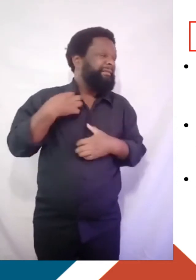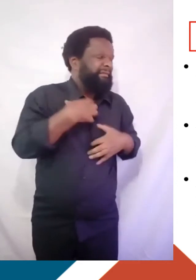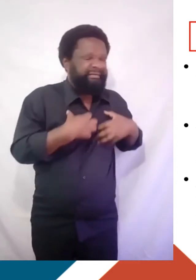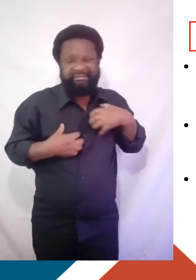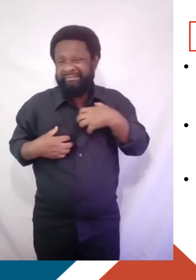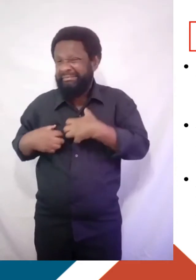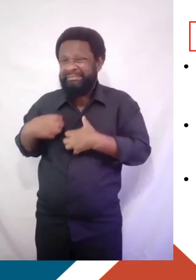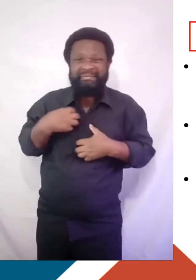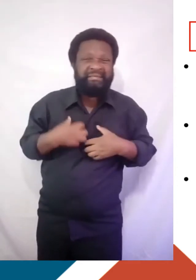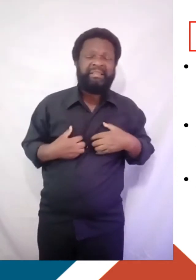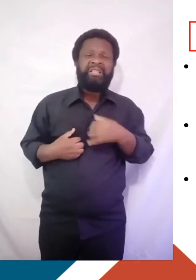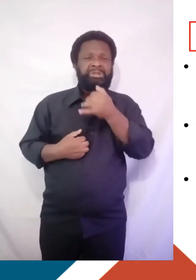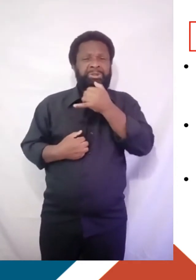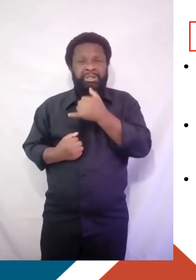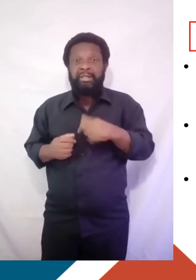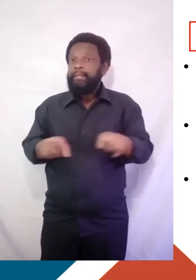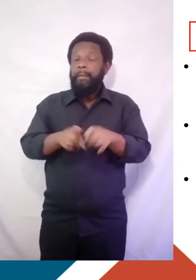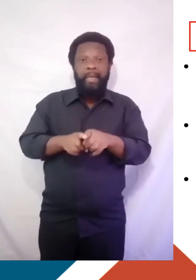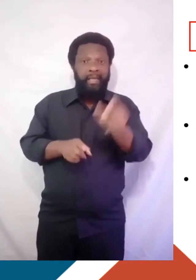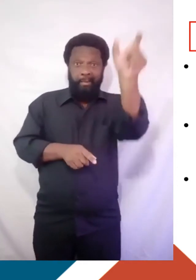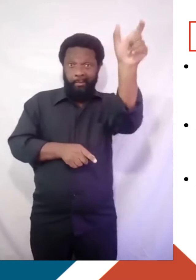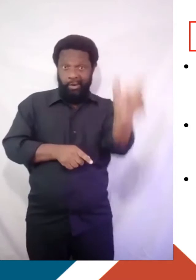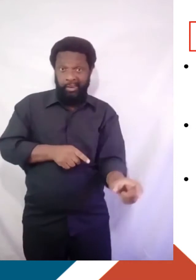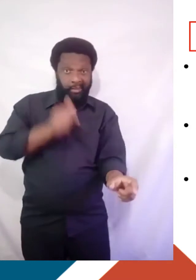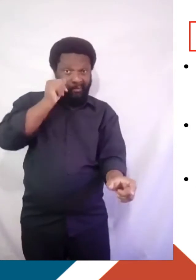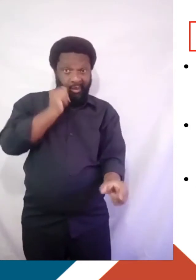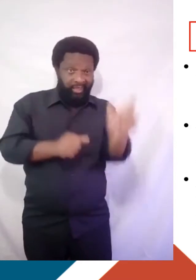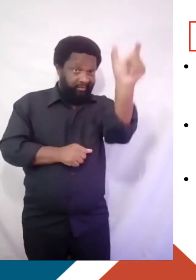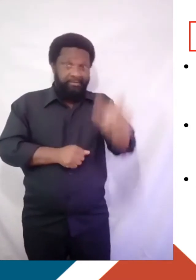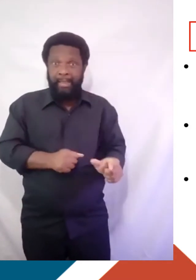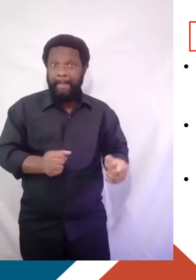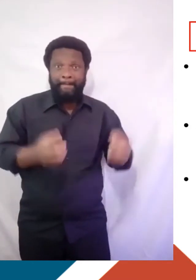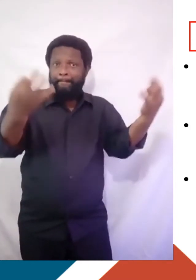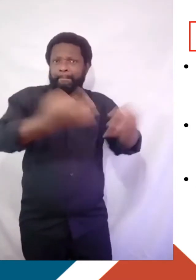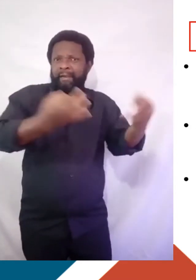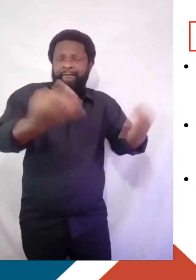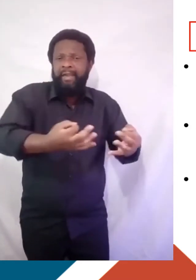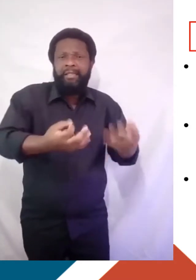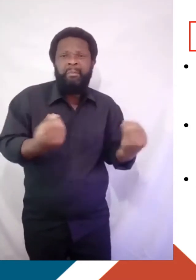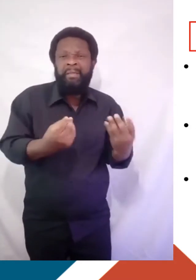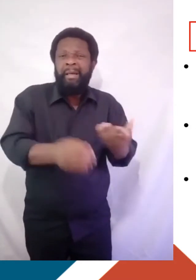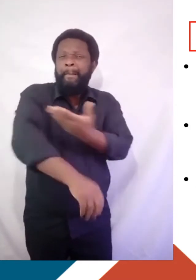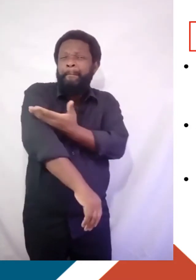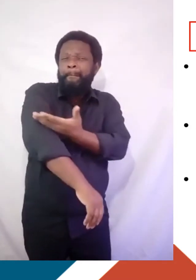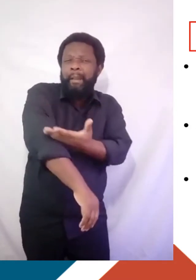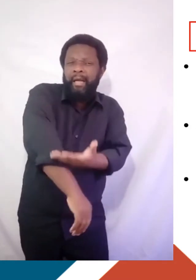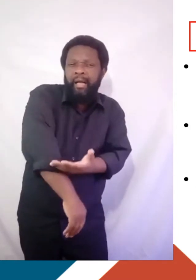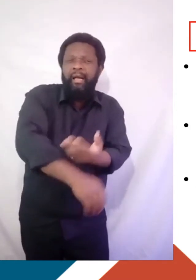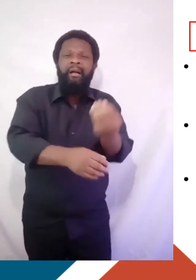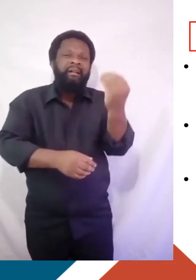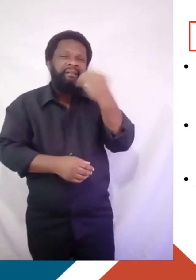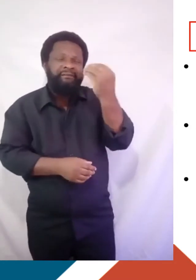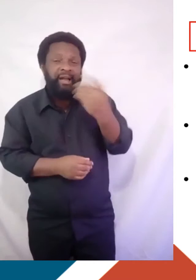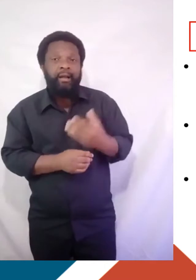Além disso, há a representação idealizada da mulher amada, pálida, branca, doentia, etérea, e da natureza